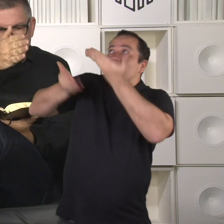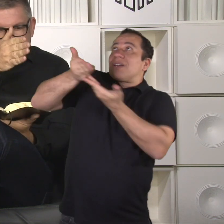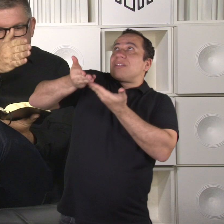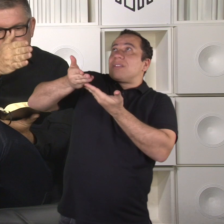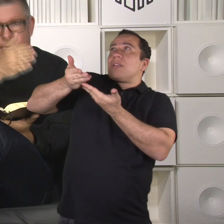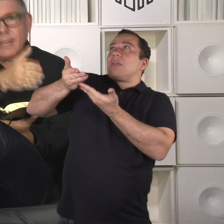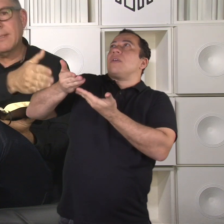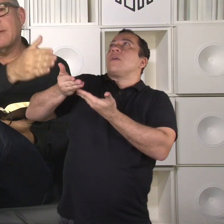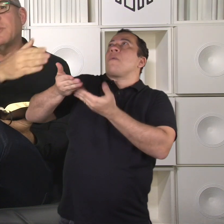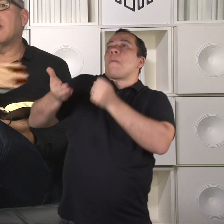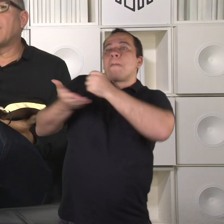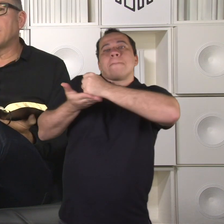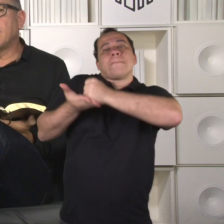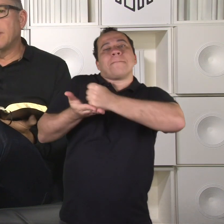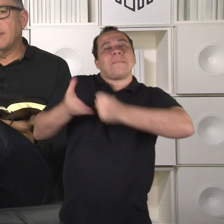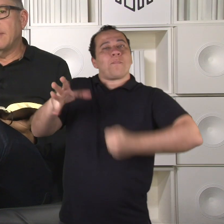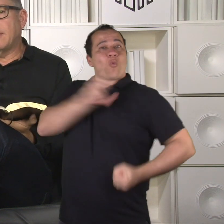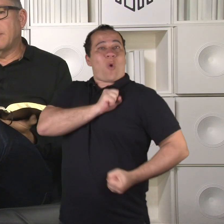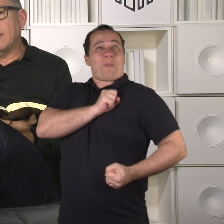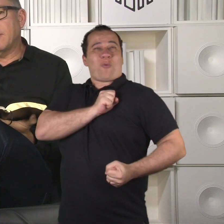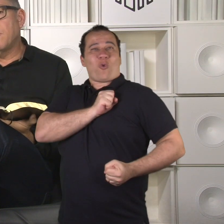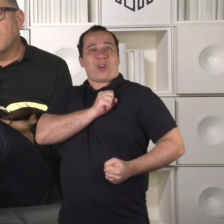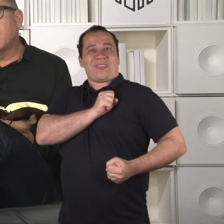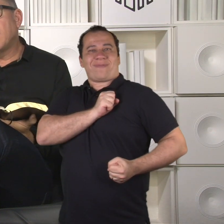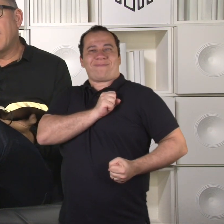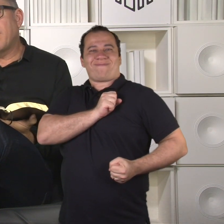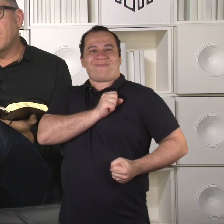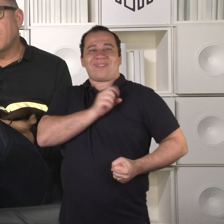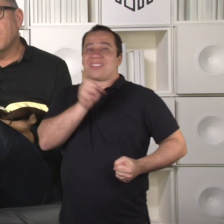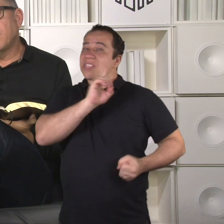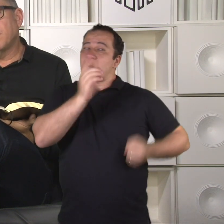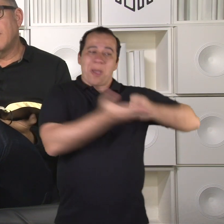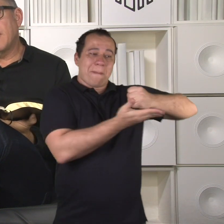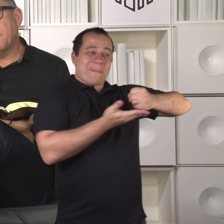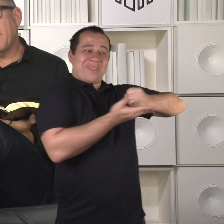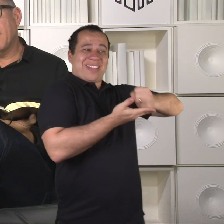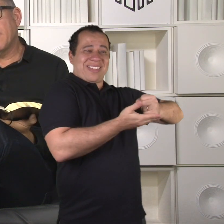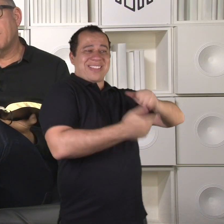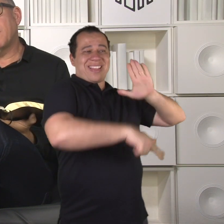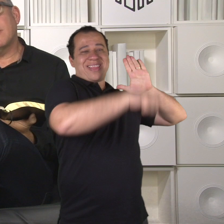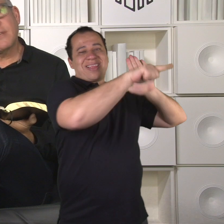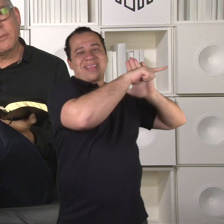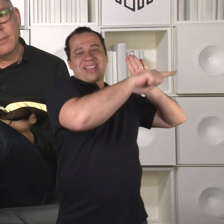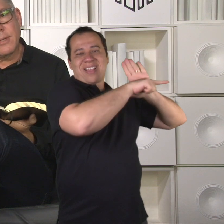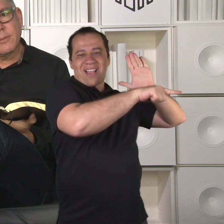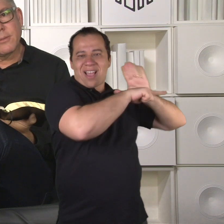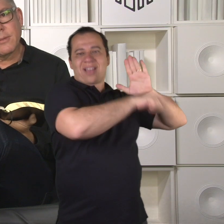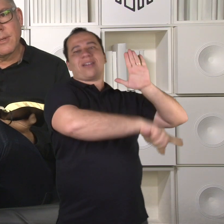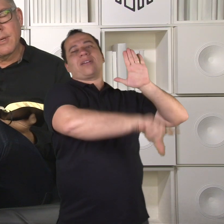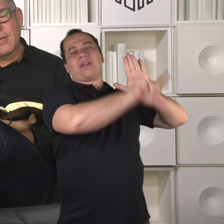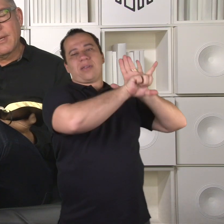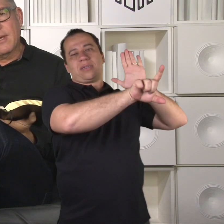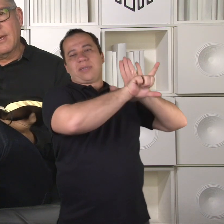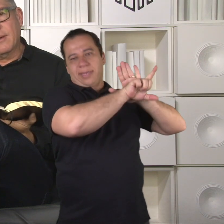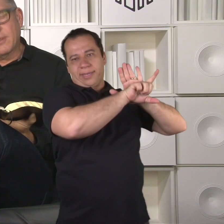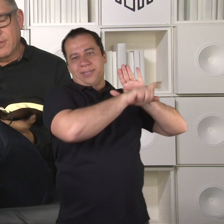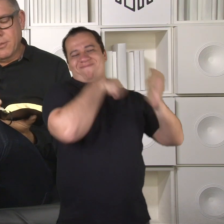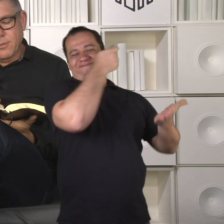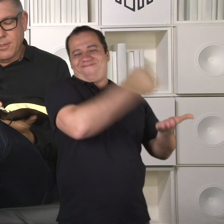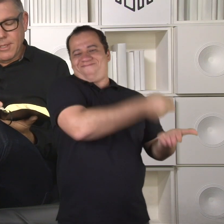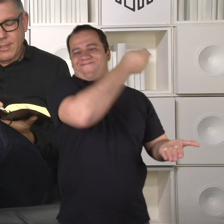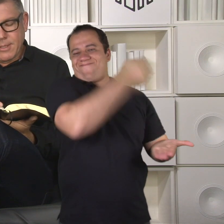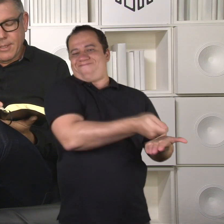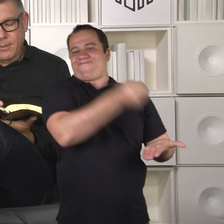imposição legalista moral. Então, esse é o jugo leve, é o jugo da experiência amorosa com Deus.